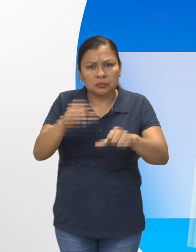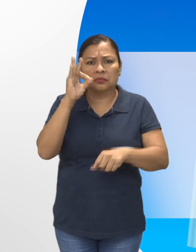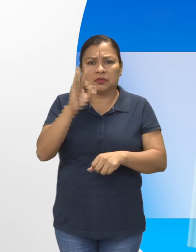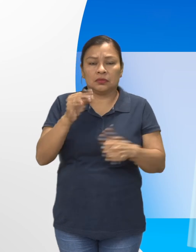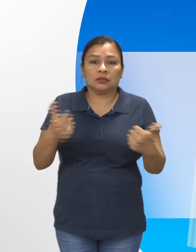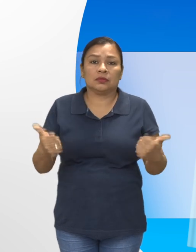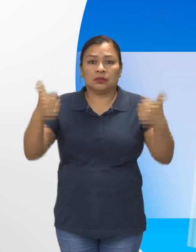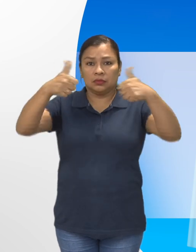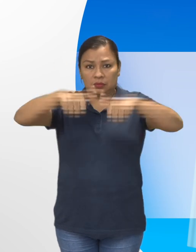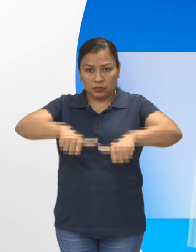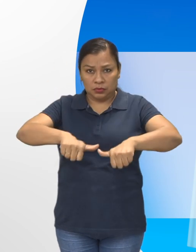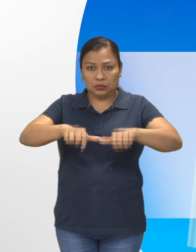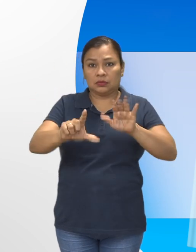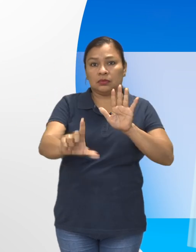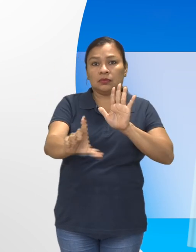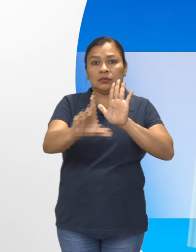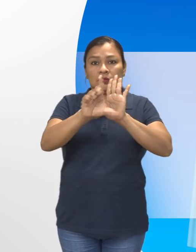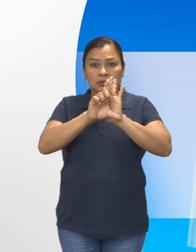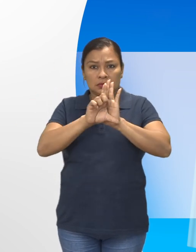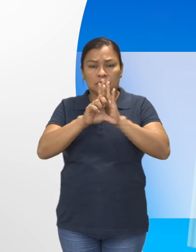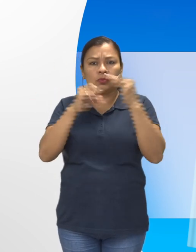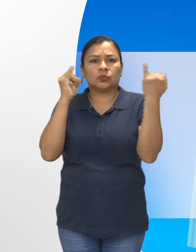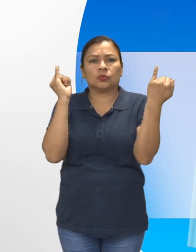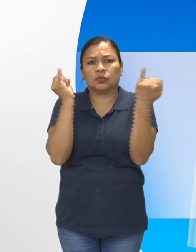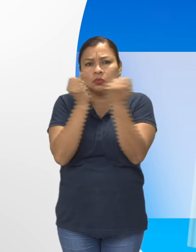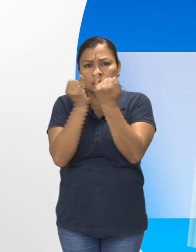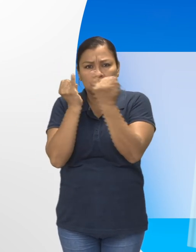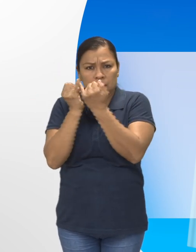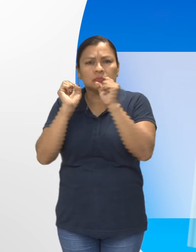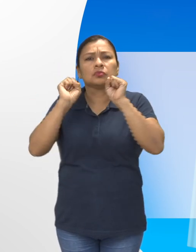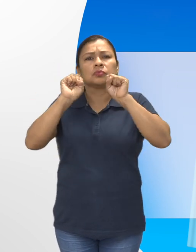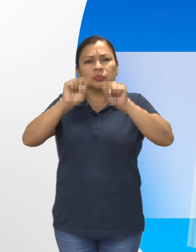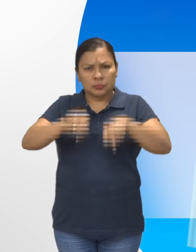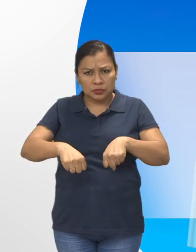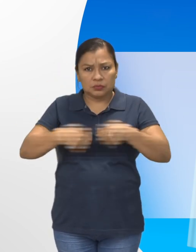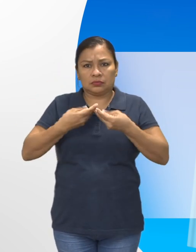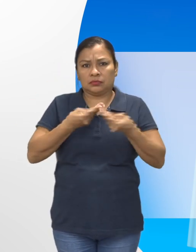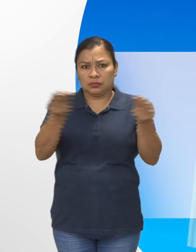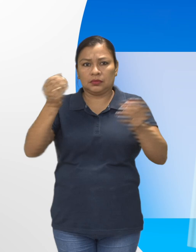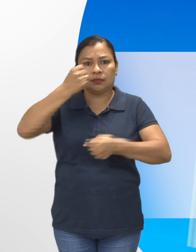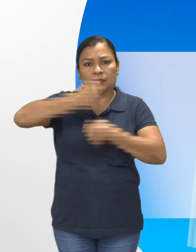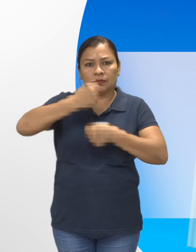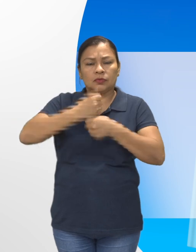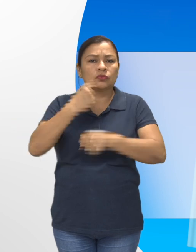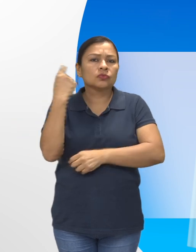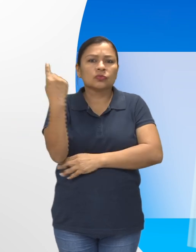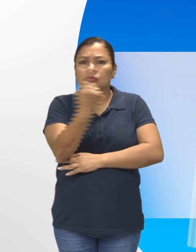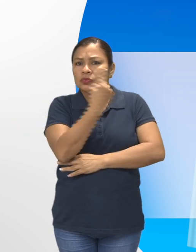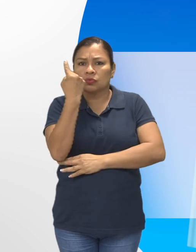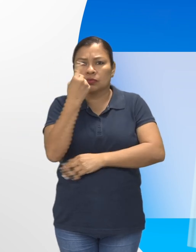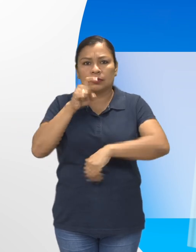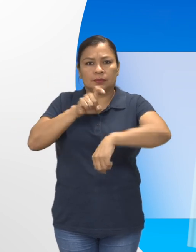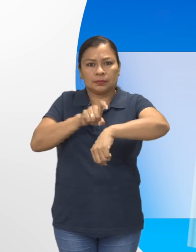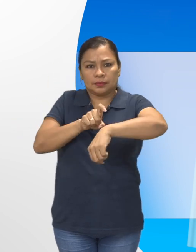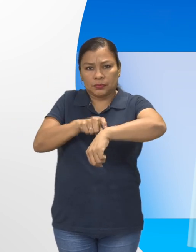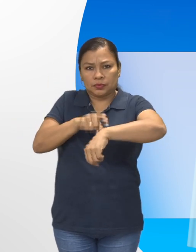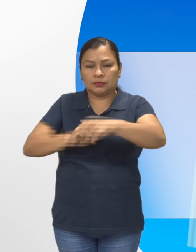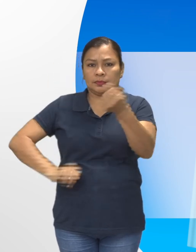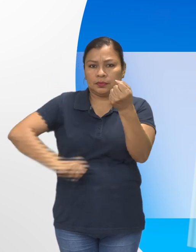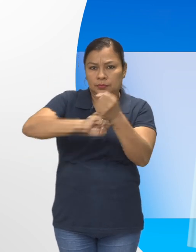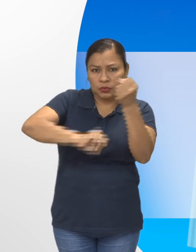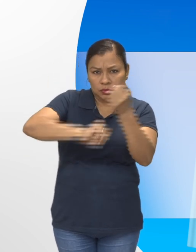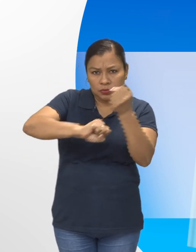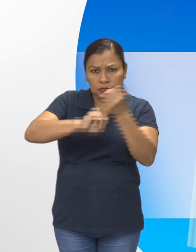6. Estabilidad en el trabajo conforme a la ley e igual oportunidad de ser promovido, sin más limitaciones que los factores de